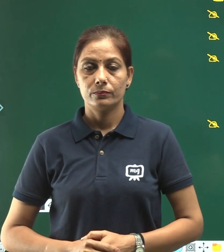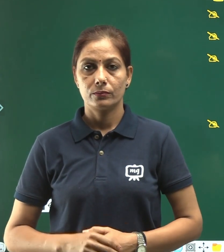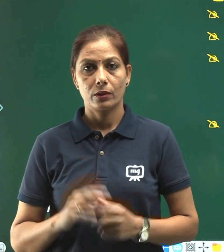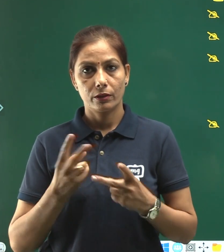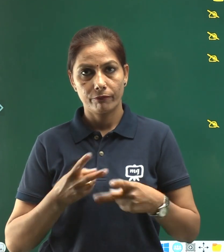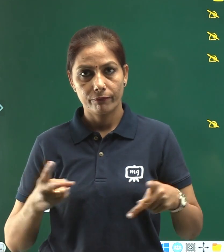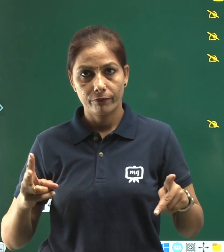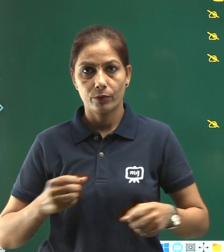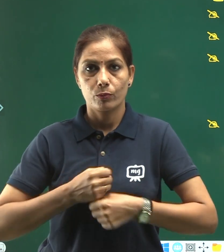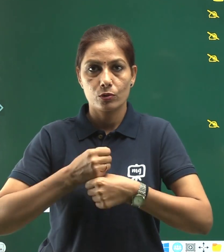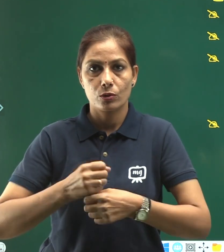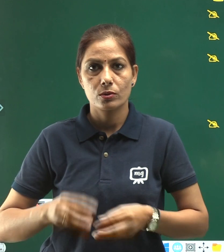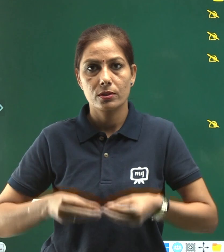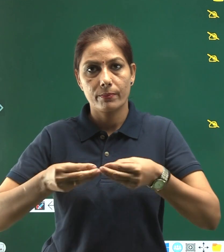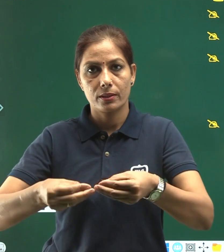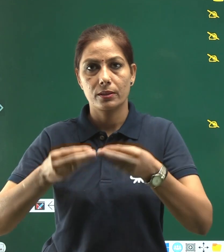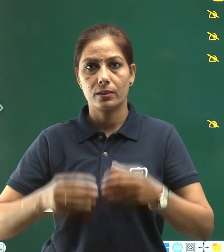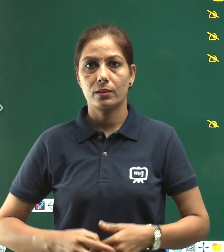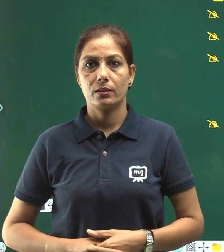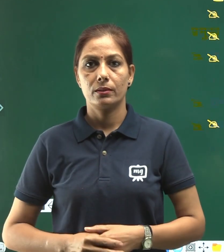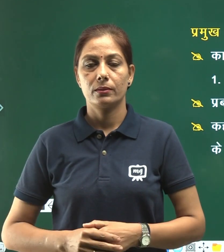आदि से सम्मानित किया गया है।